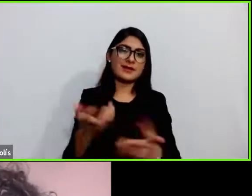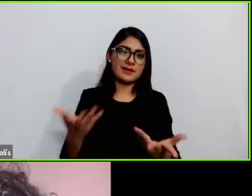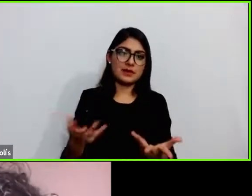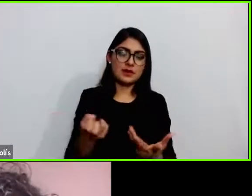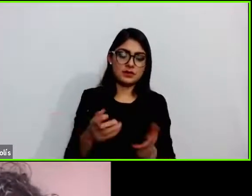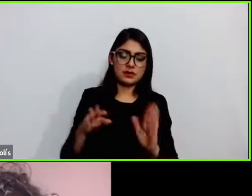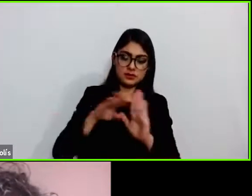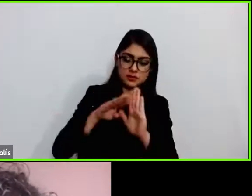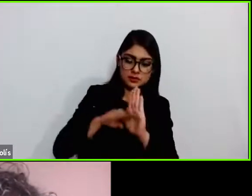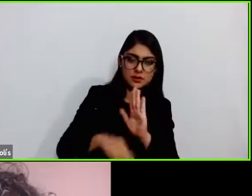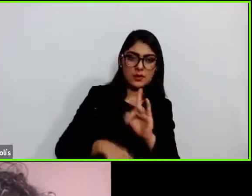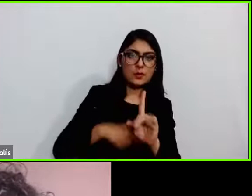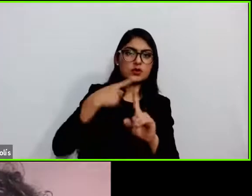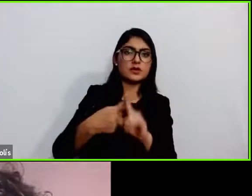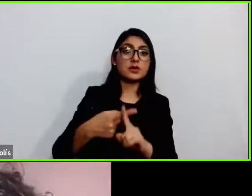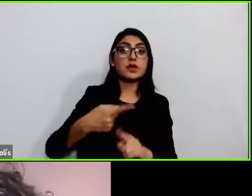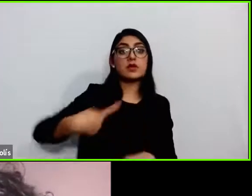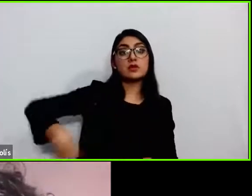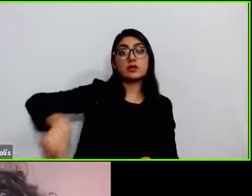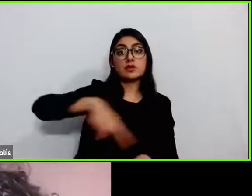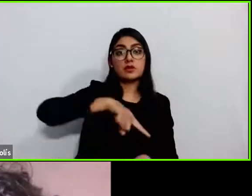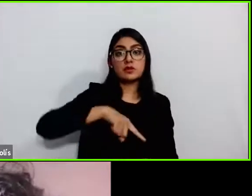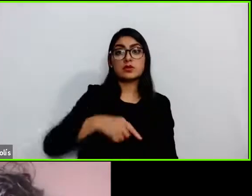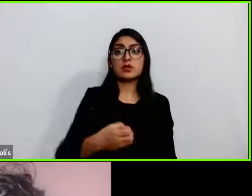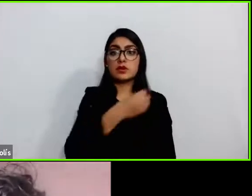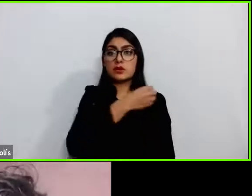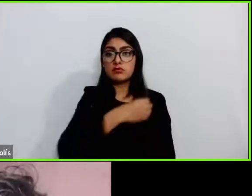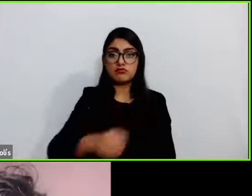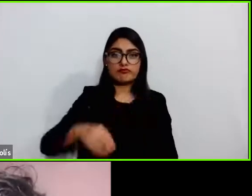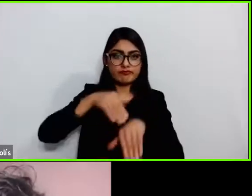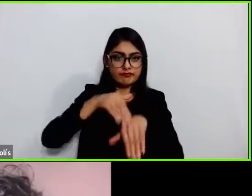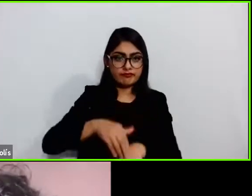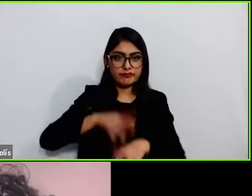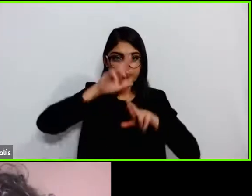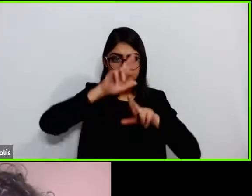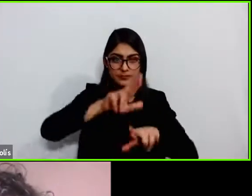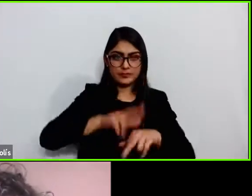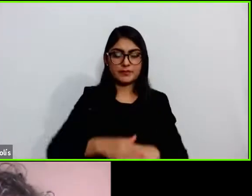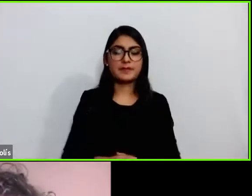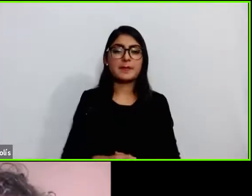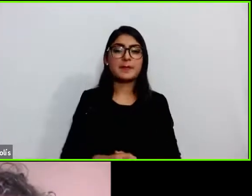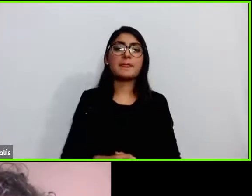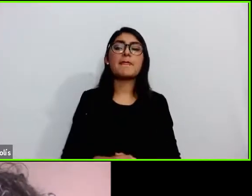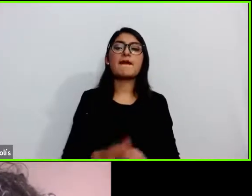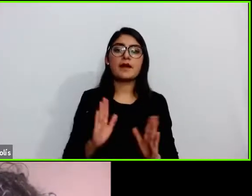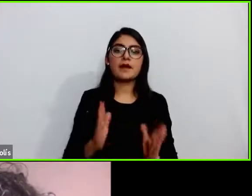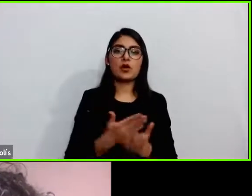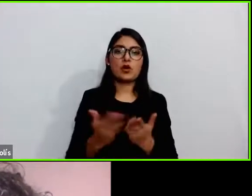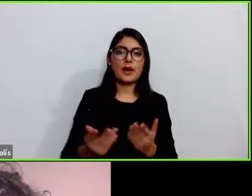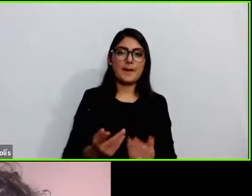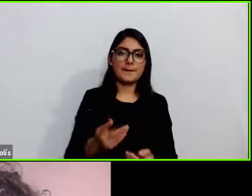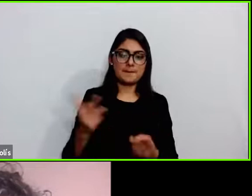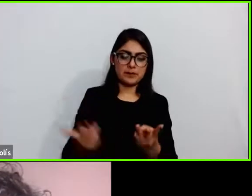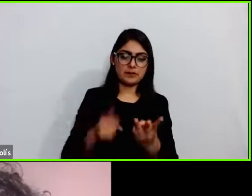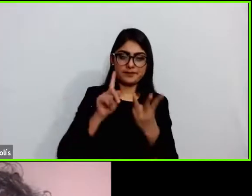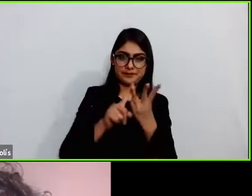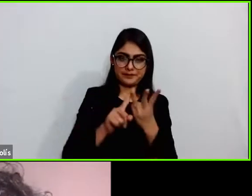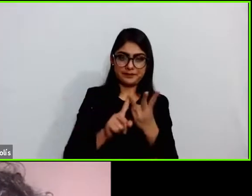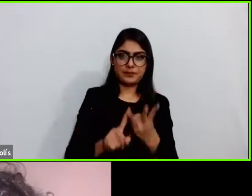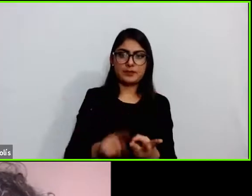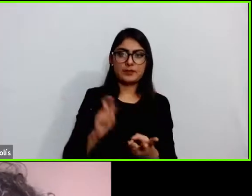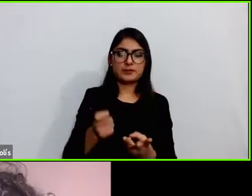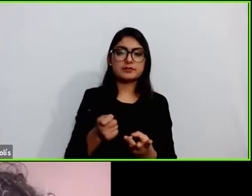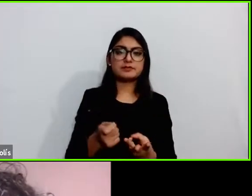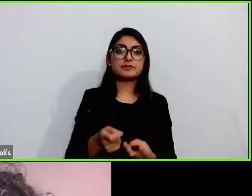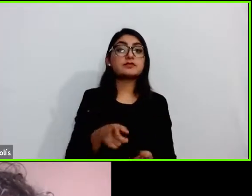que además estamos obligados y obligadas a aplicar e interpretar. Y luego, finalmente, la protección de los derechos a